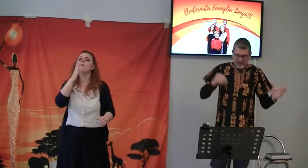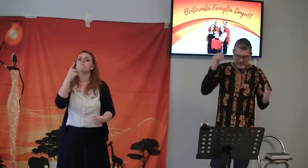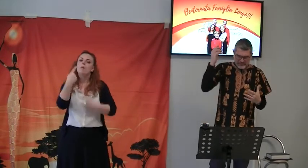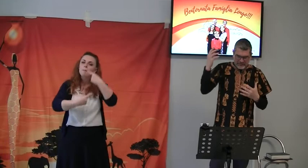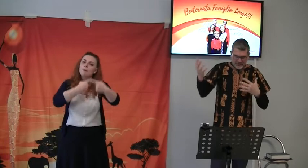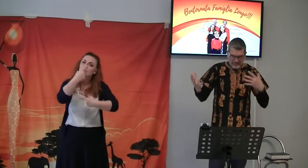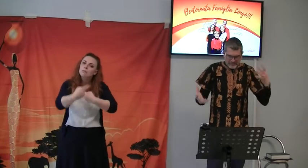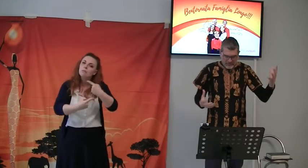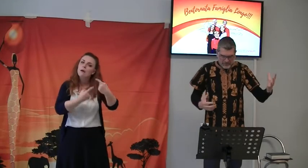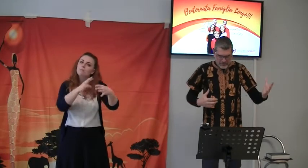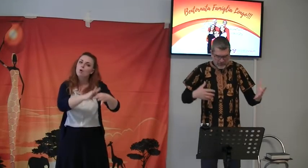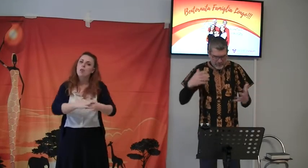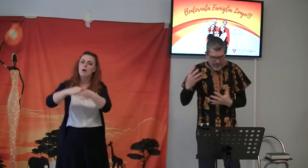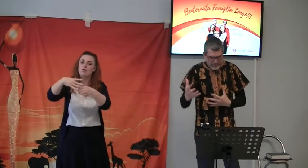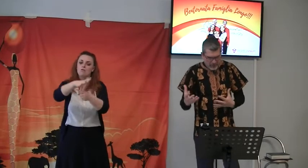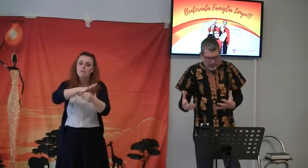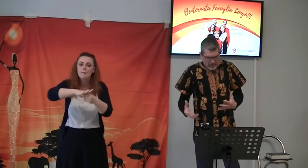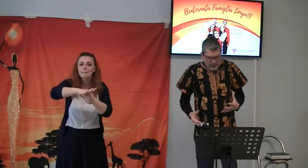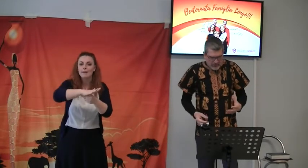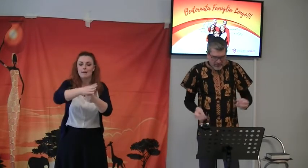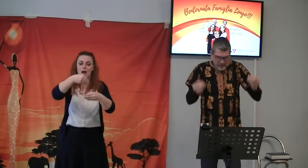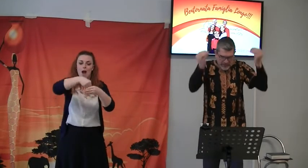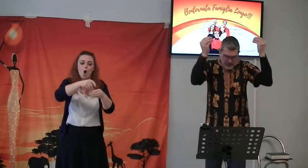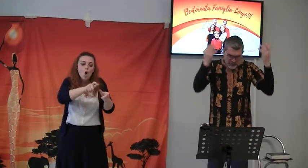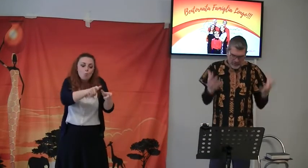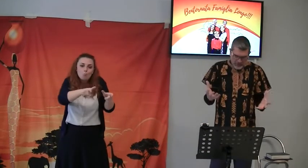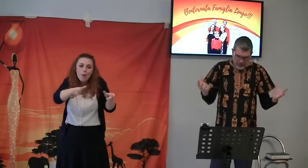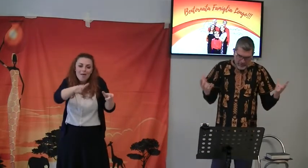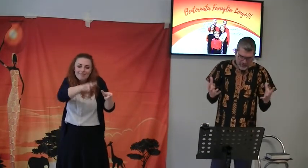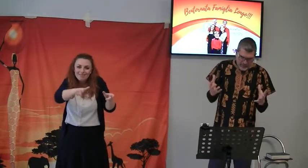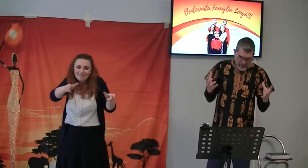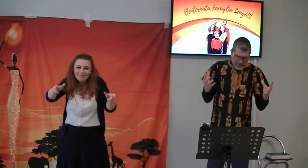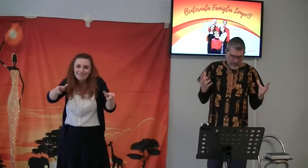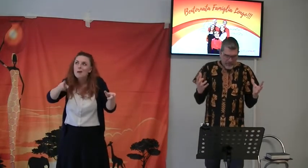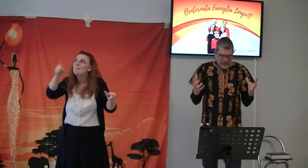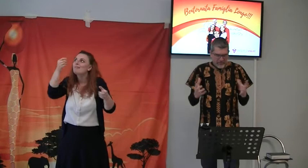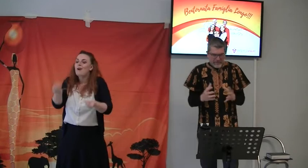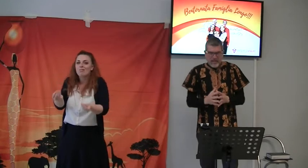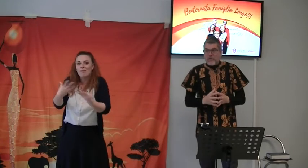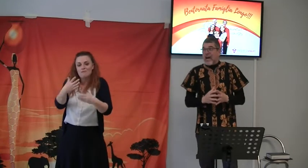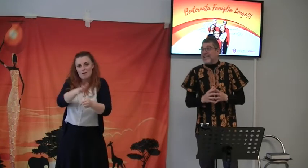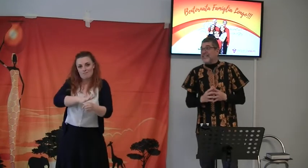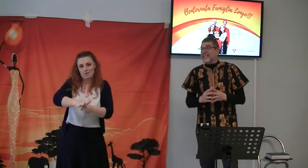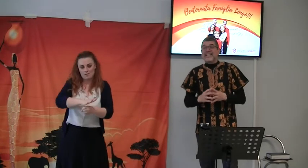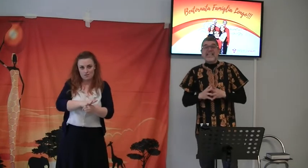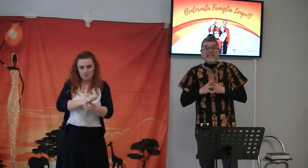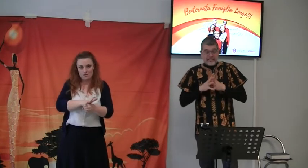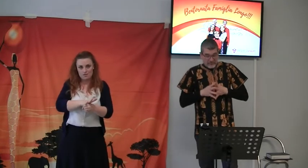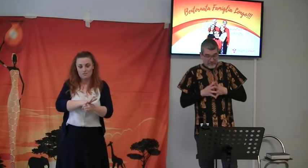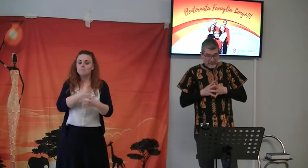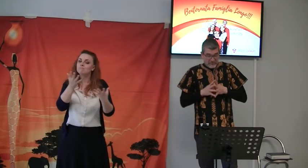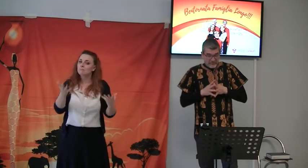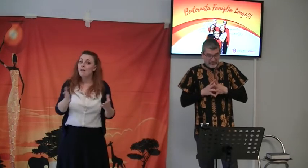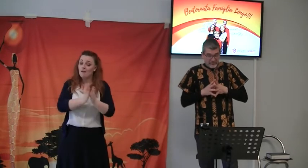famiglia, di ogni membro, della famiglia che Dio ha istituito per il nostro bene. Ci lamentiamo anche della